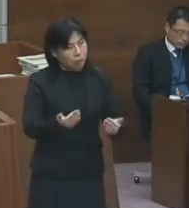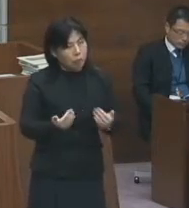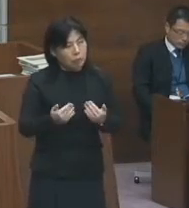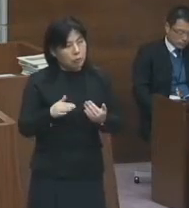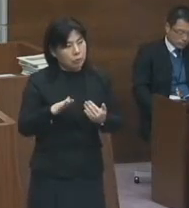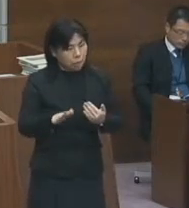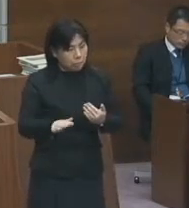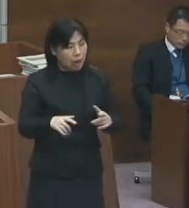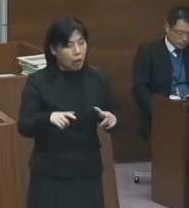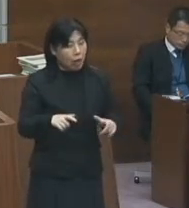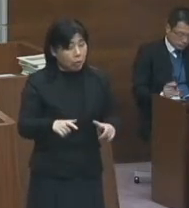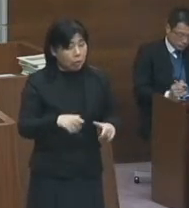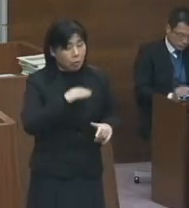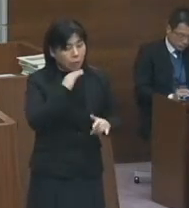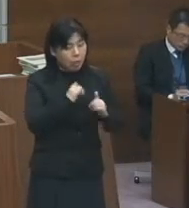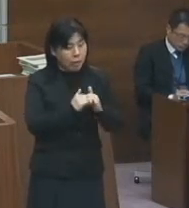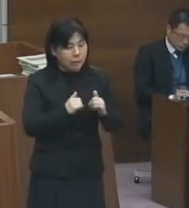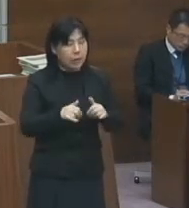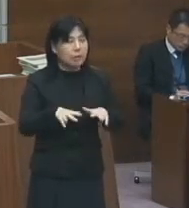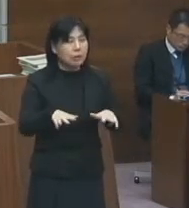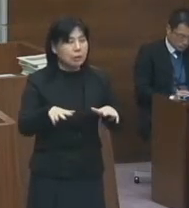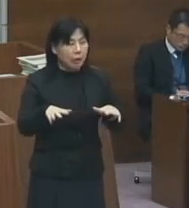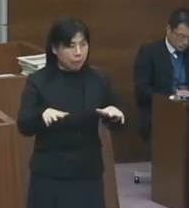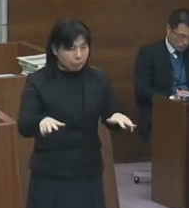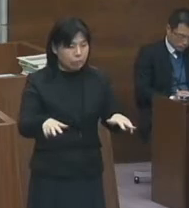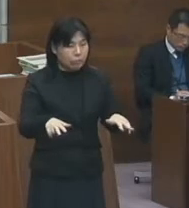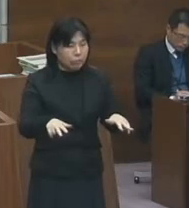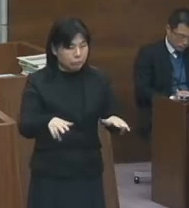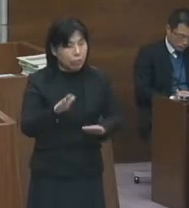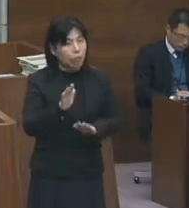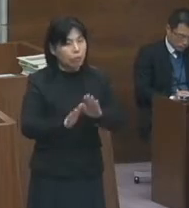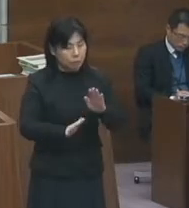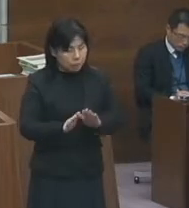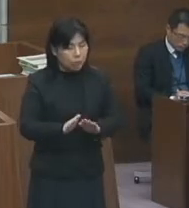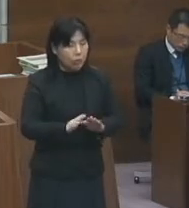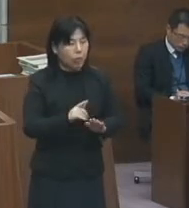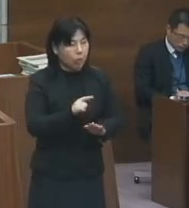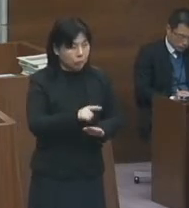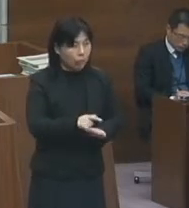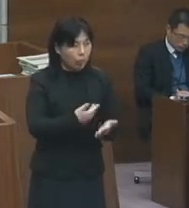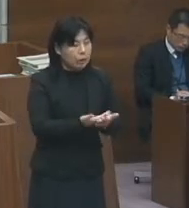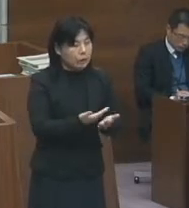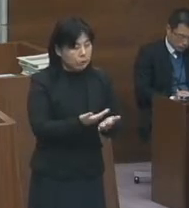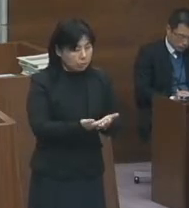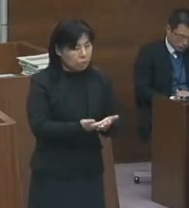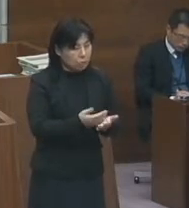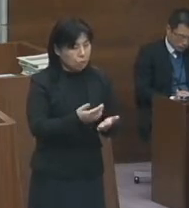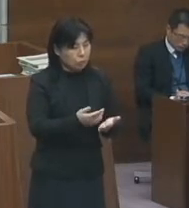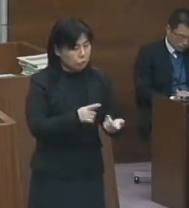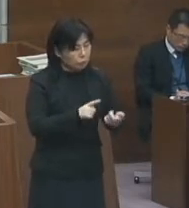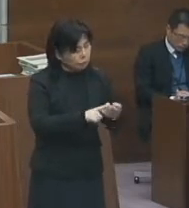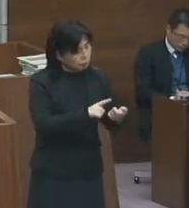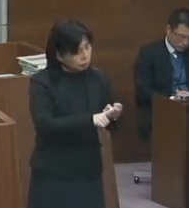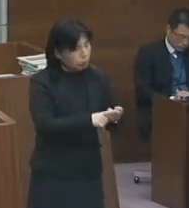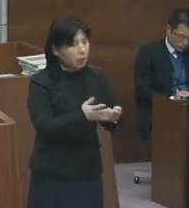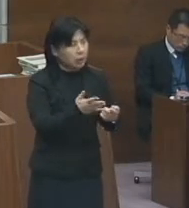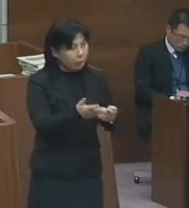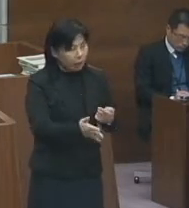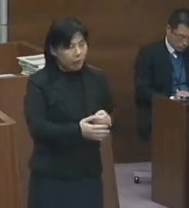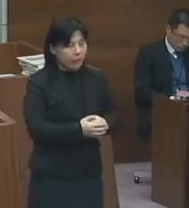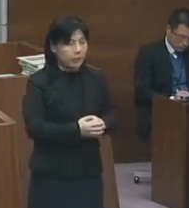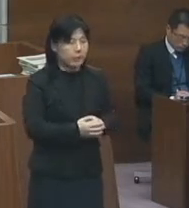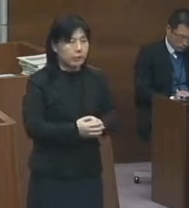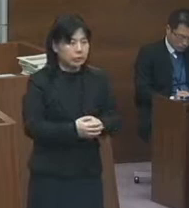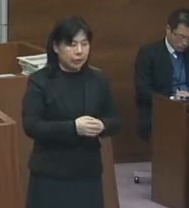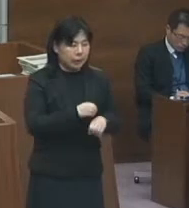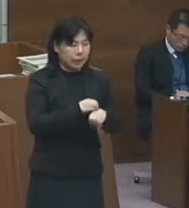施策の現状と、そのニーズの把握について認識を問います。70歳以上のタコバス運賃の無